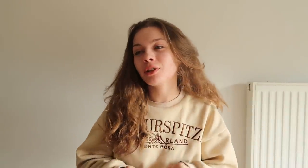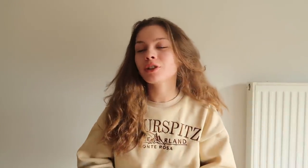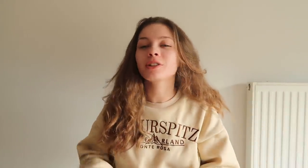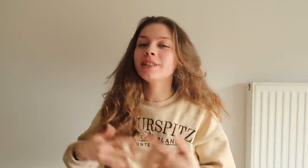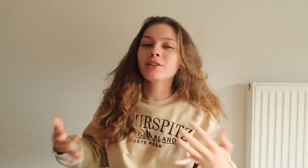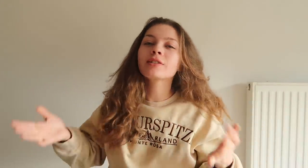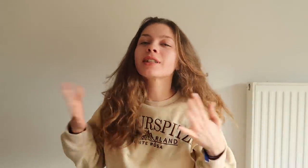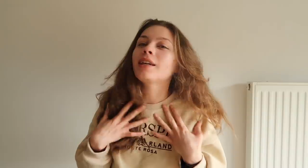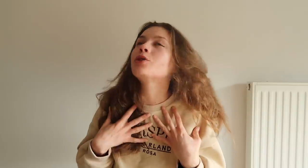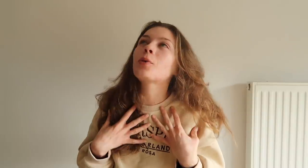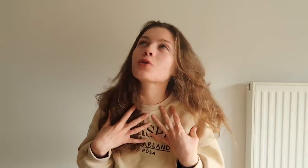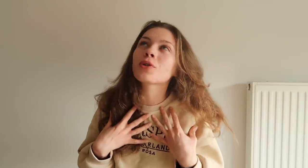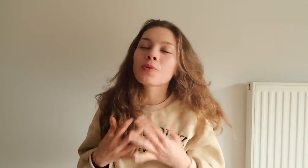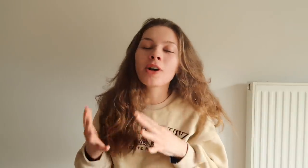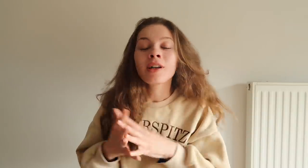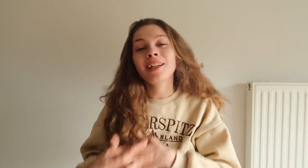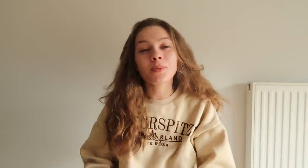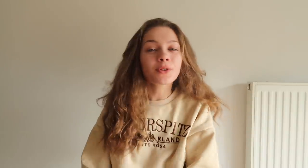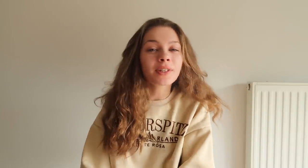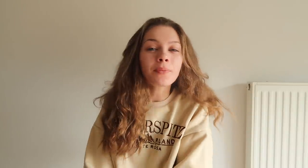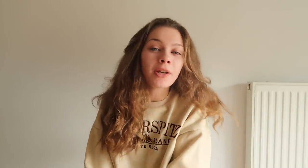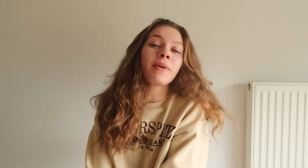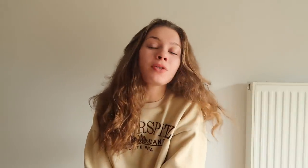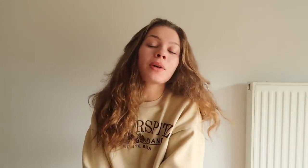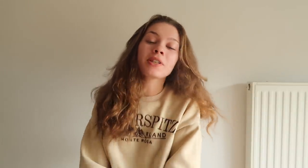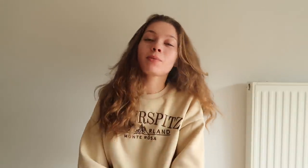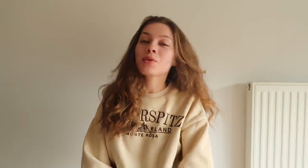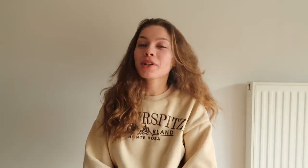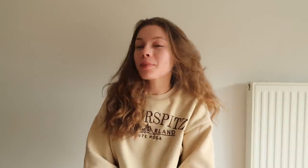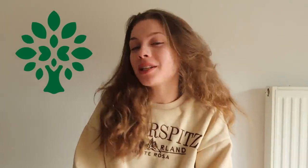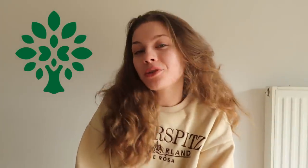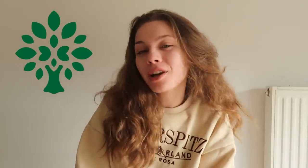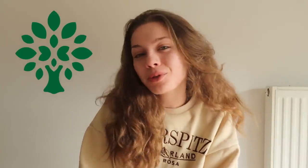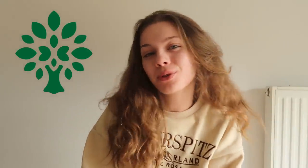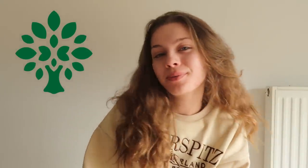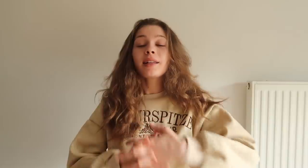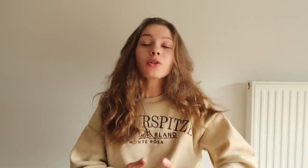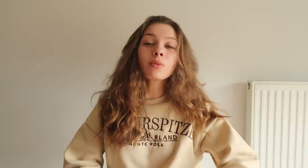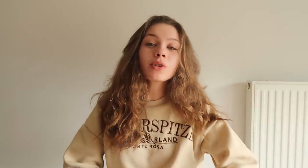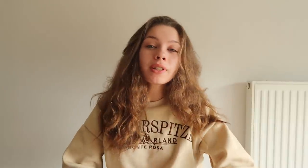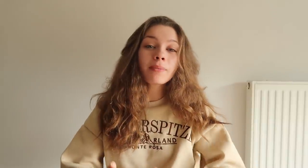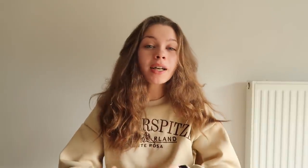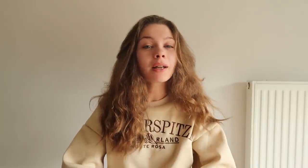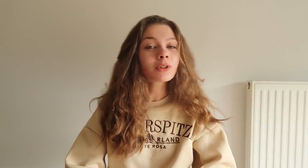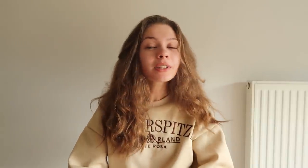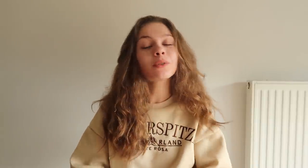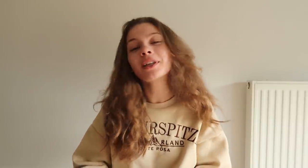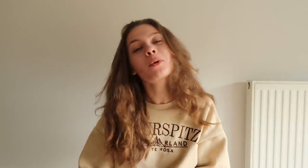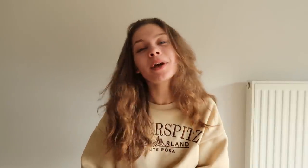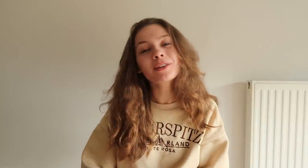vlog détente et je prends soin de moi, elle est sponsorisée par une marque que j'apprécie beaucoup qui s'appelle Natural Mojo. Natural Mojo, c'est une marque allemande qui nous accompagne dans